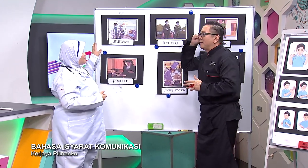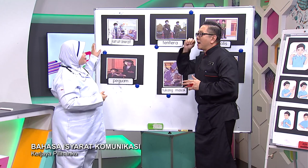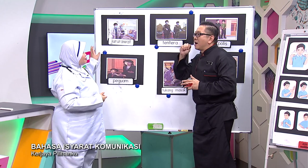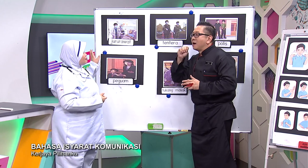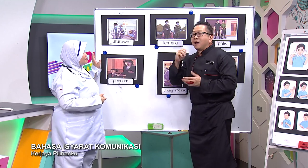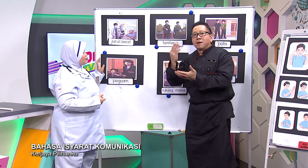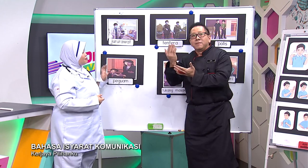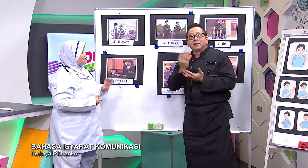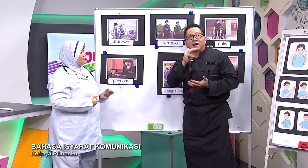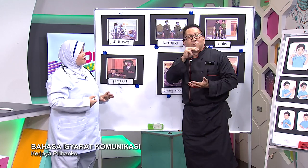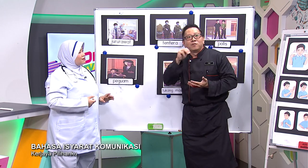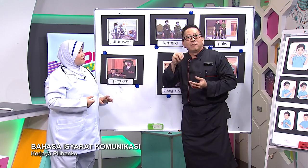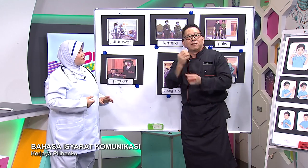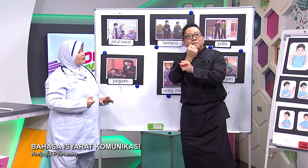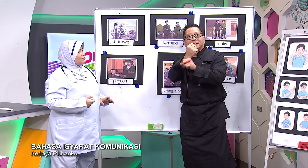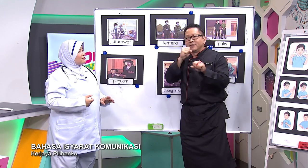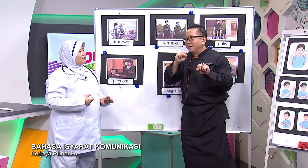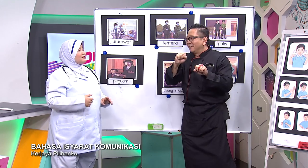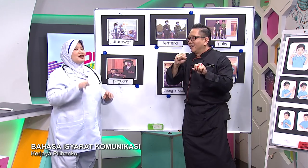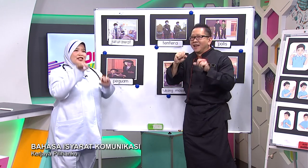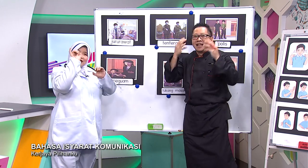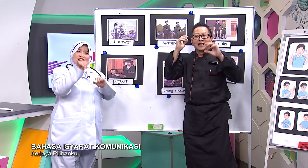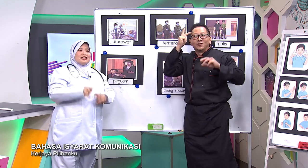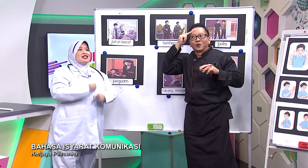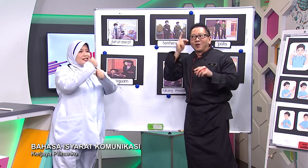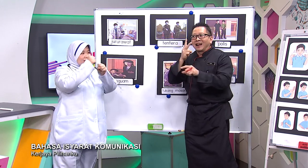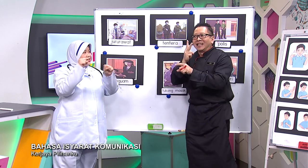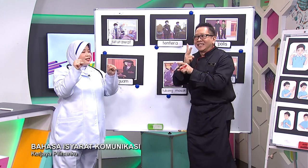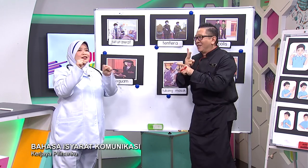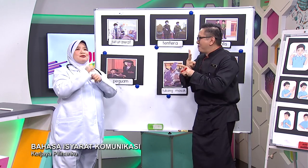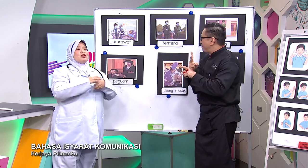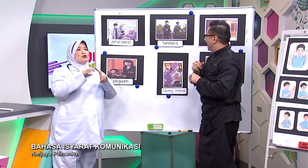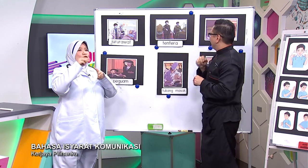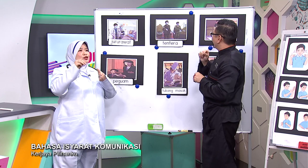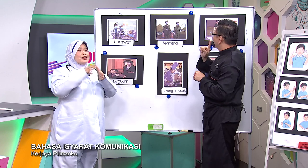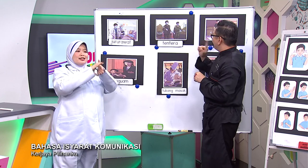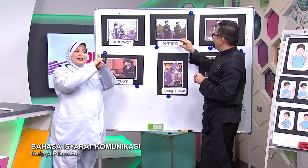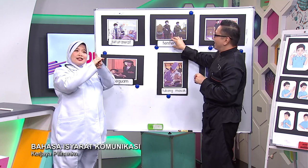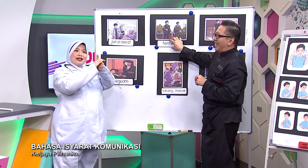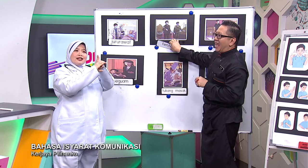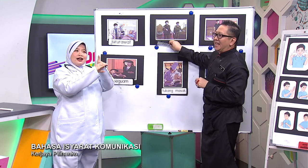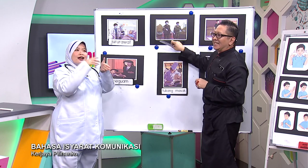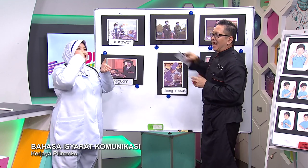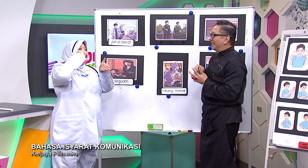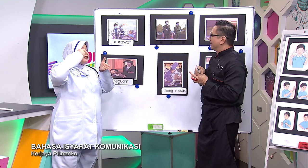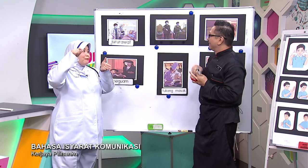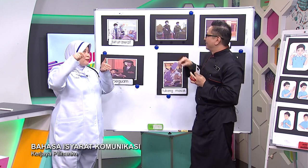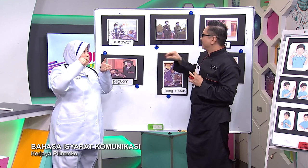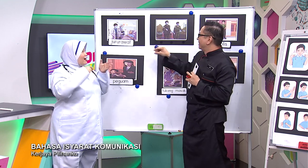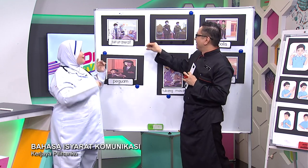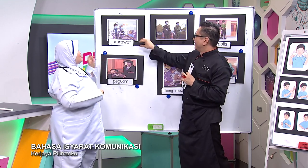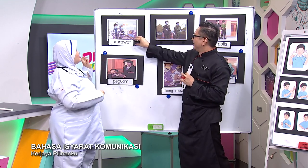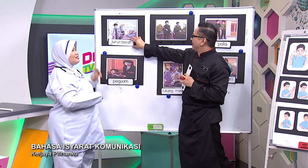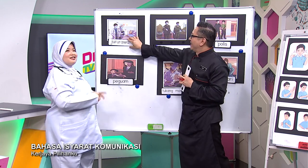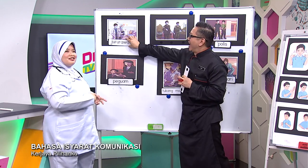Cikgu Miza, minta murid-murid bersedia. Cikgu Ko sedia. Akan simpan. Murid-murid sedia dengan ejaan dan pen